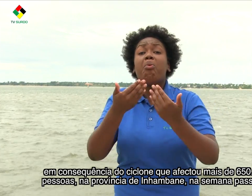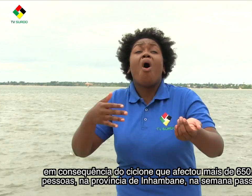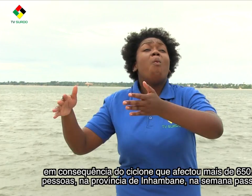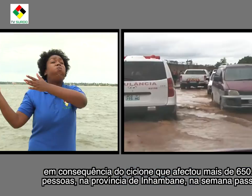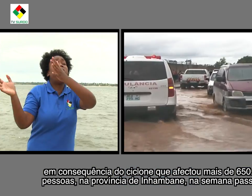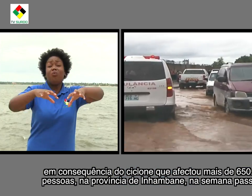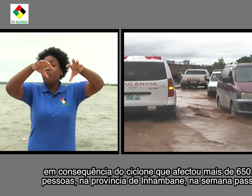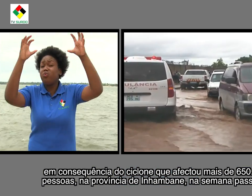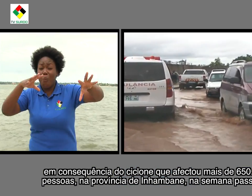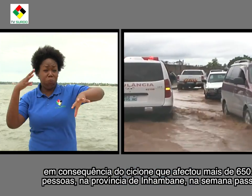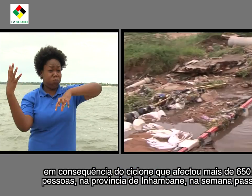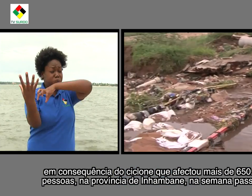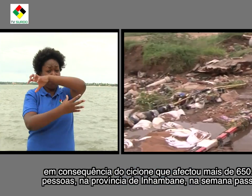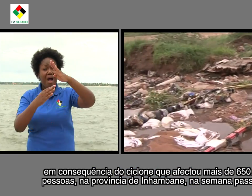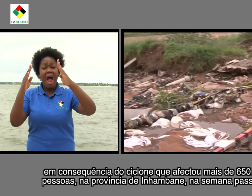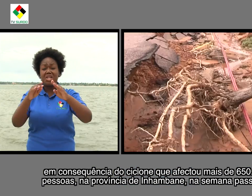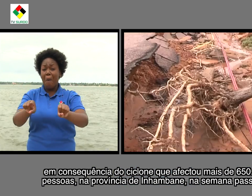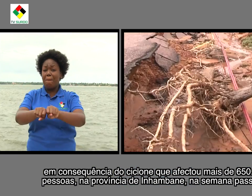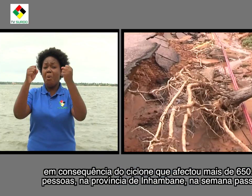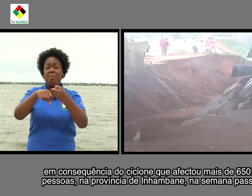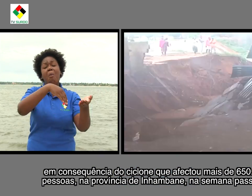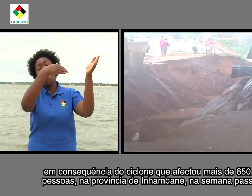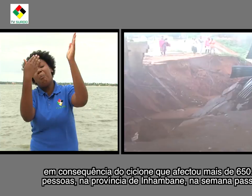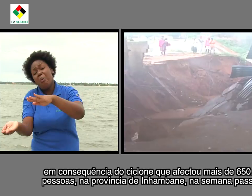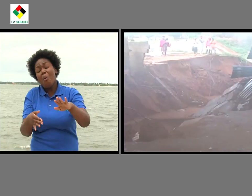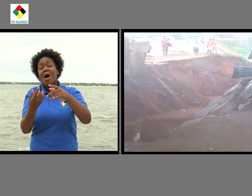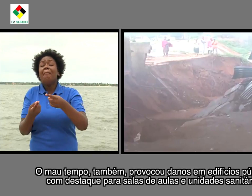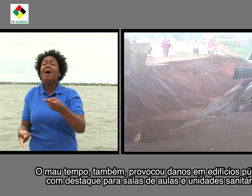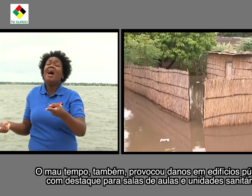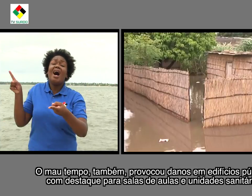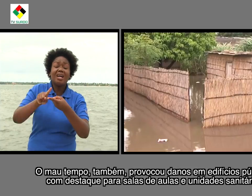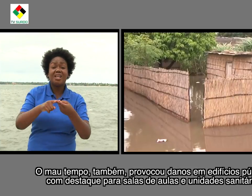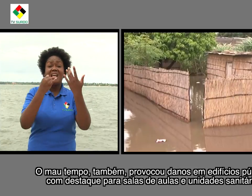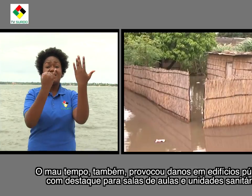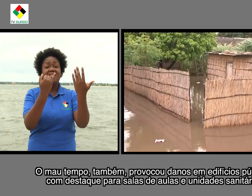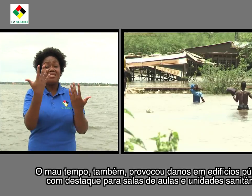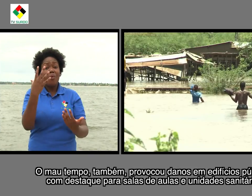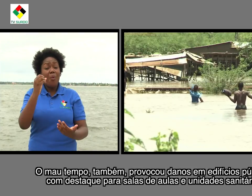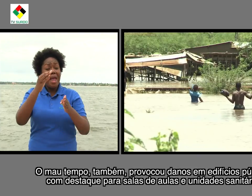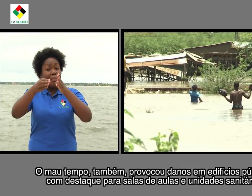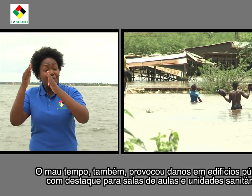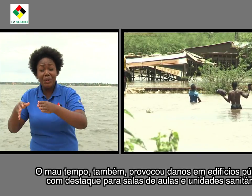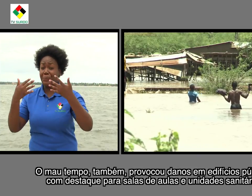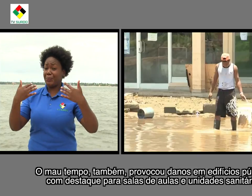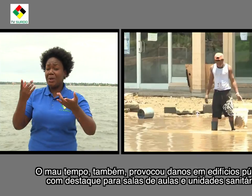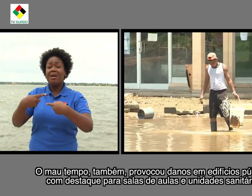de 650 mil pessoas na província de Iambana na semana passada. O mau tempo também provocou danos em edifícios